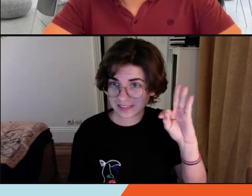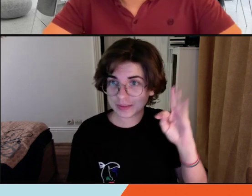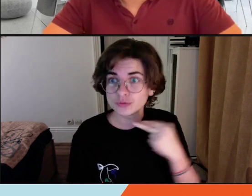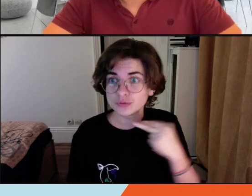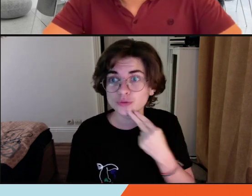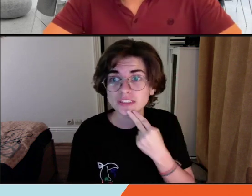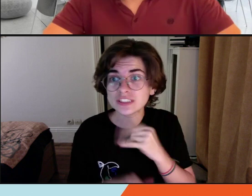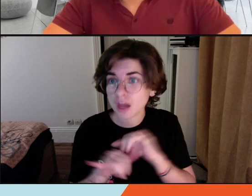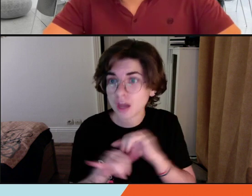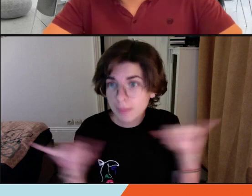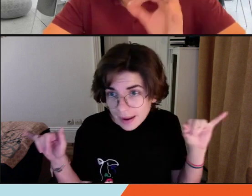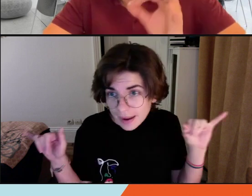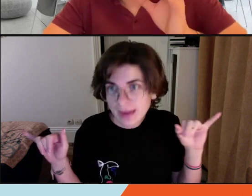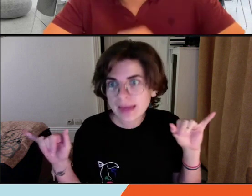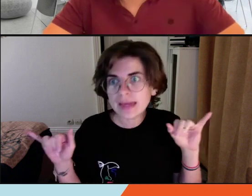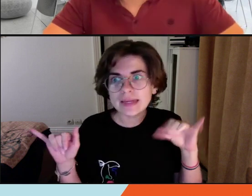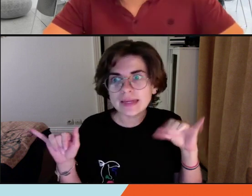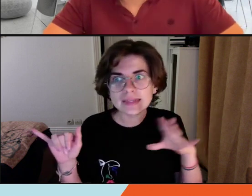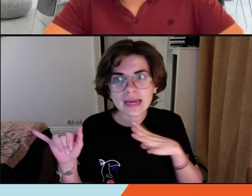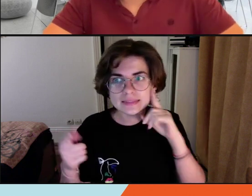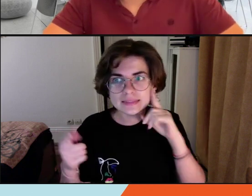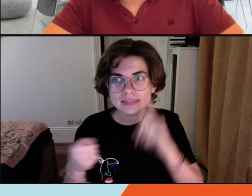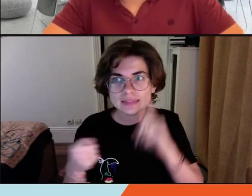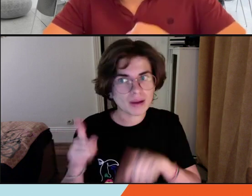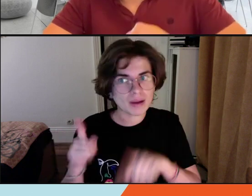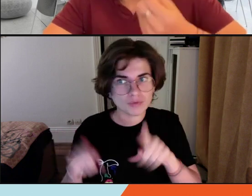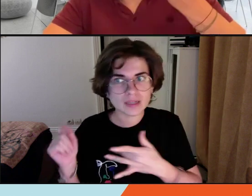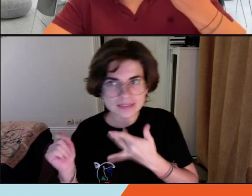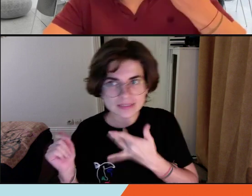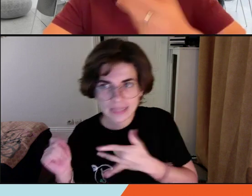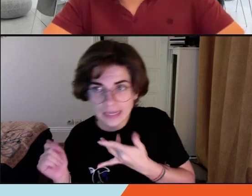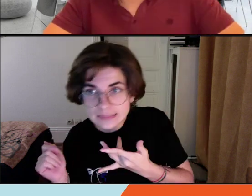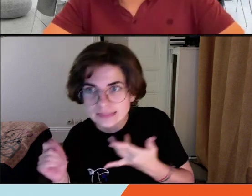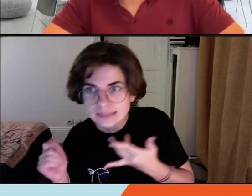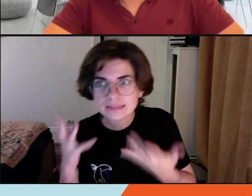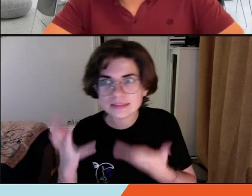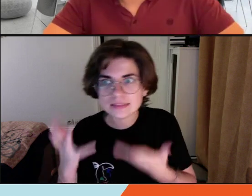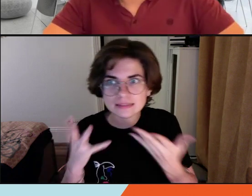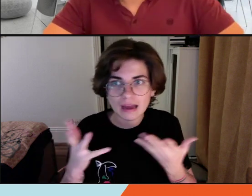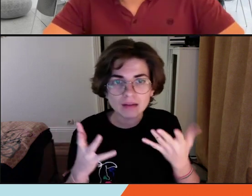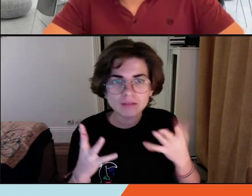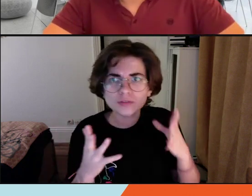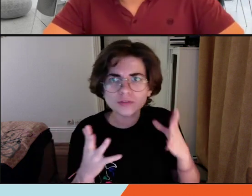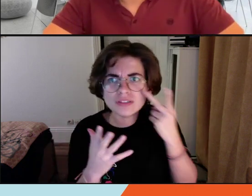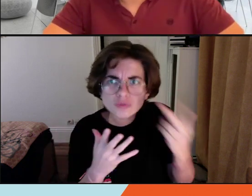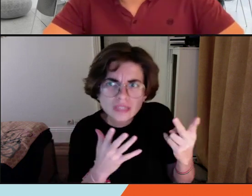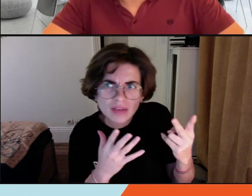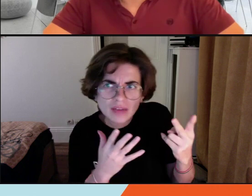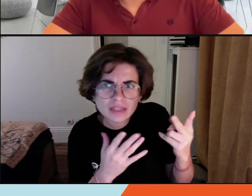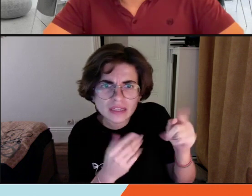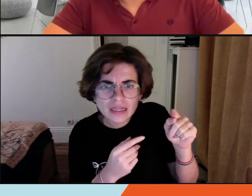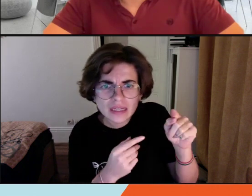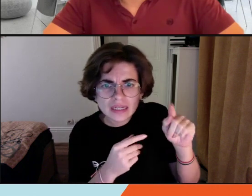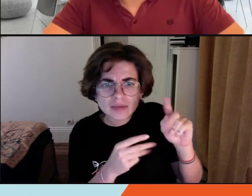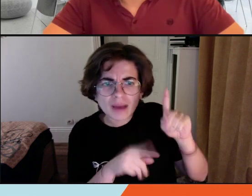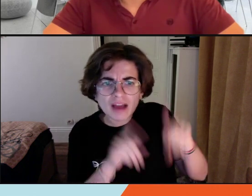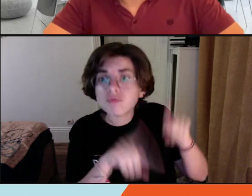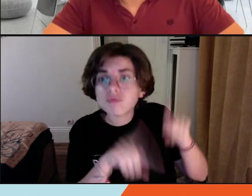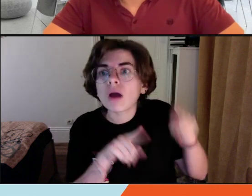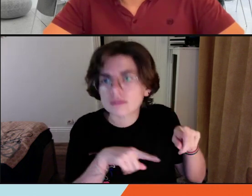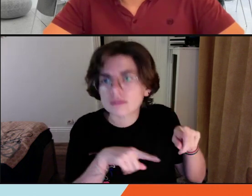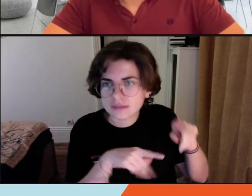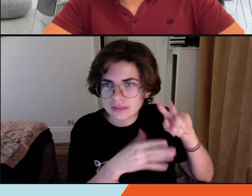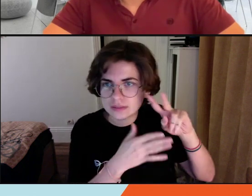j'utilise jamais. Ouais. Et il y a des thèmes parfois qui m'intéressent, etc. J'ai vu qu'il y avait parfois